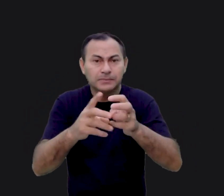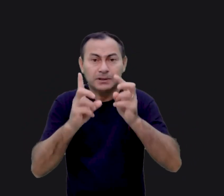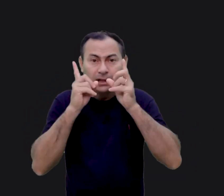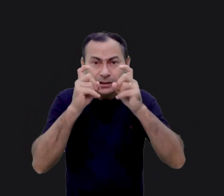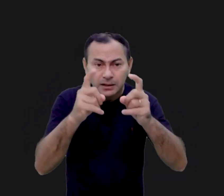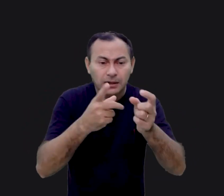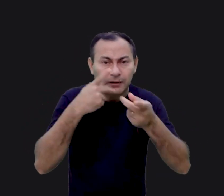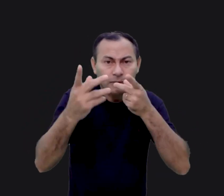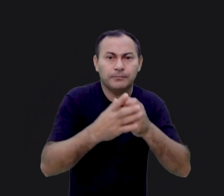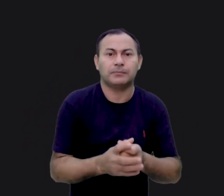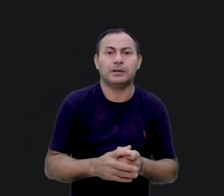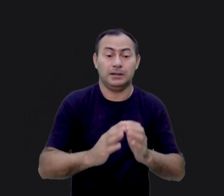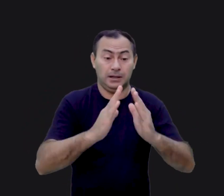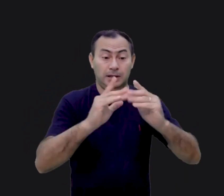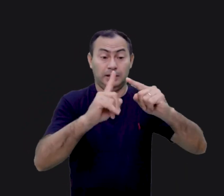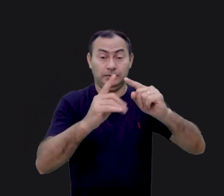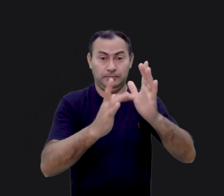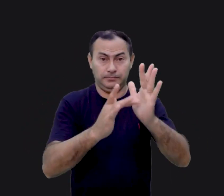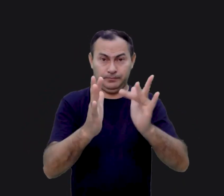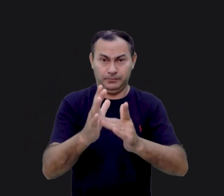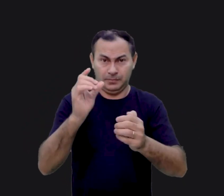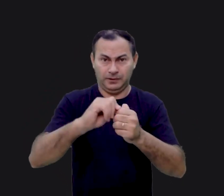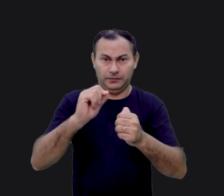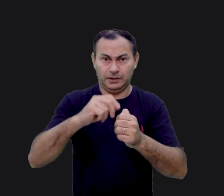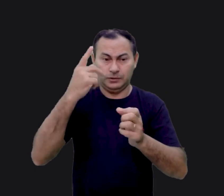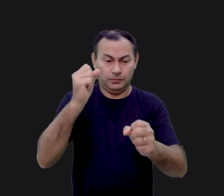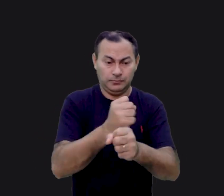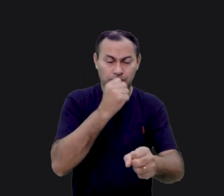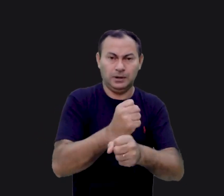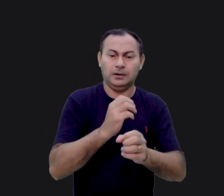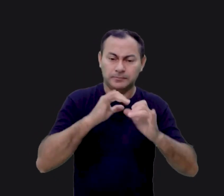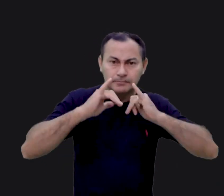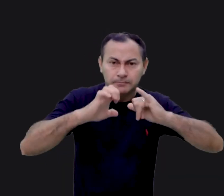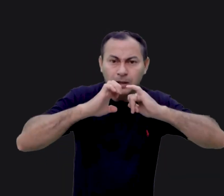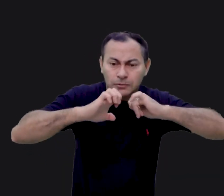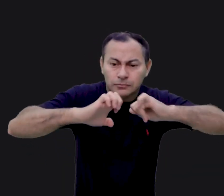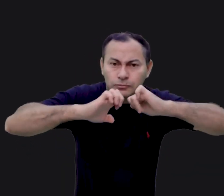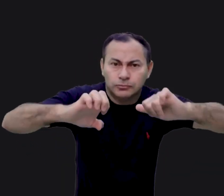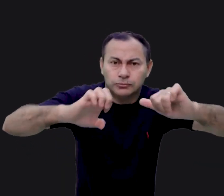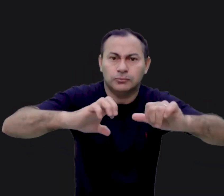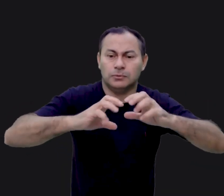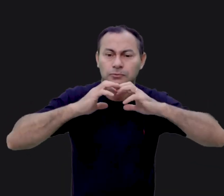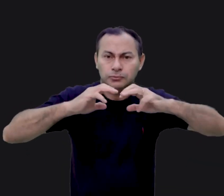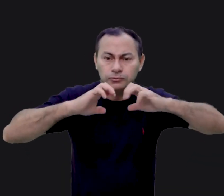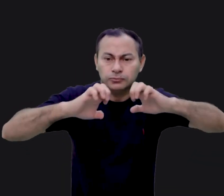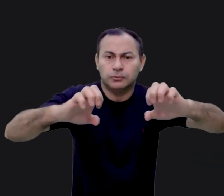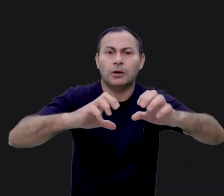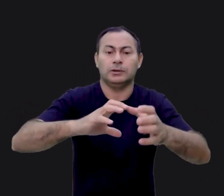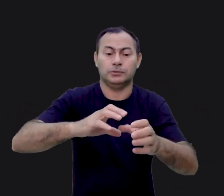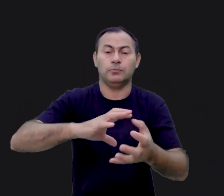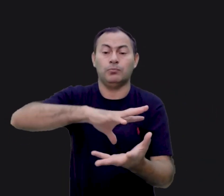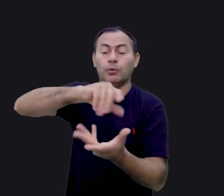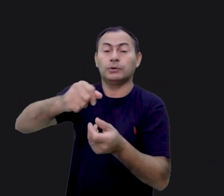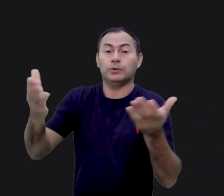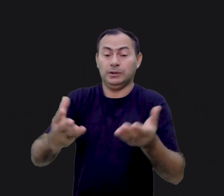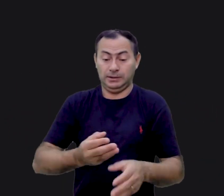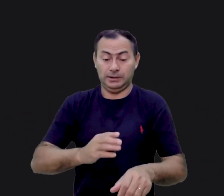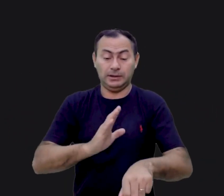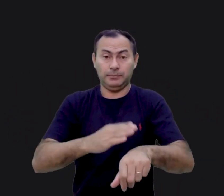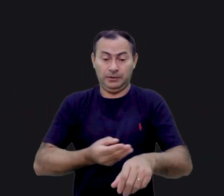interessante se a igreja de Jesus Cristo fizer sua obra e evangelizar o mundo de hoje nesses tempos e prosperidade em que